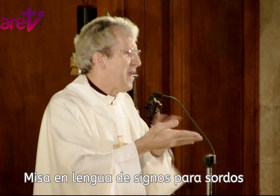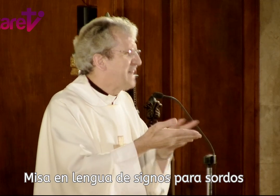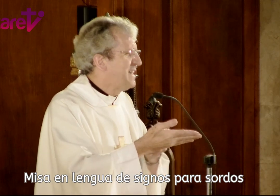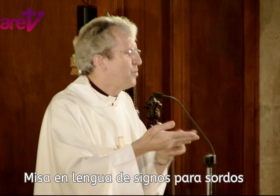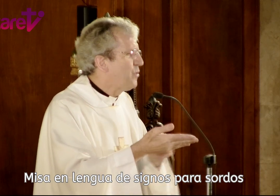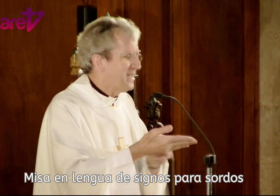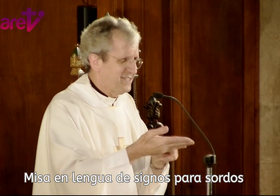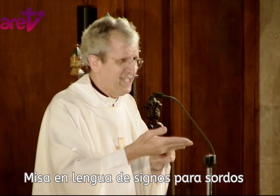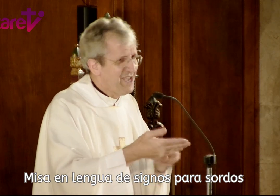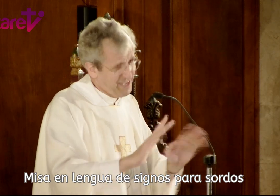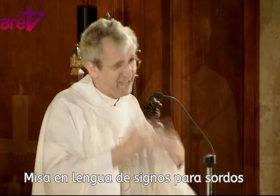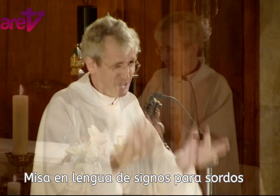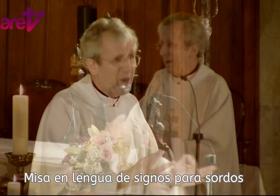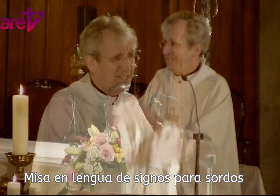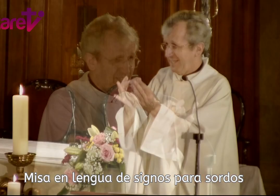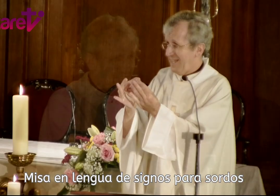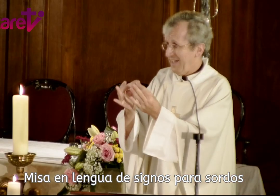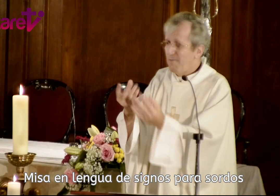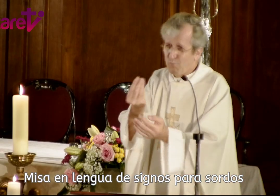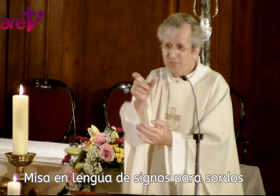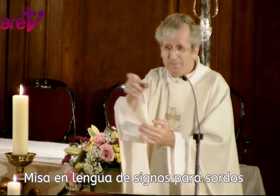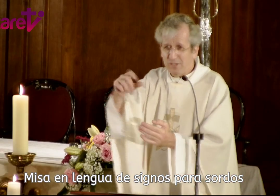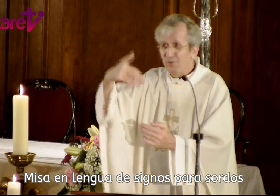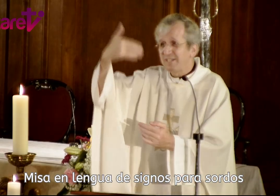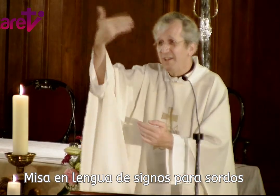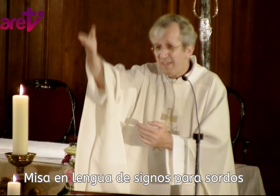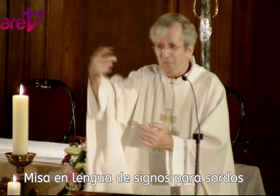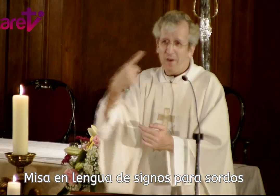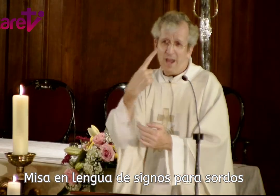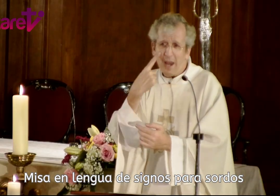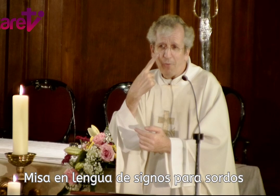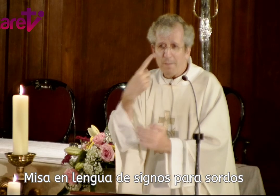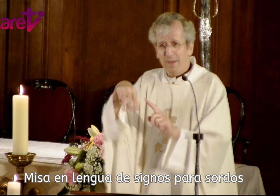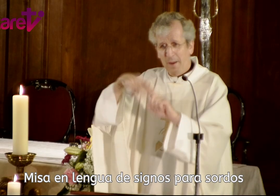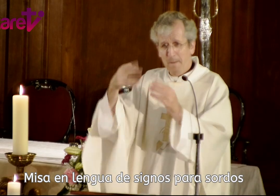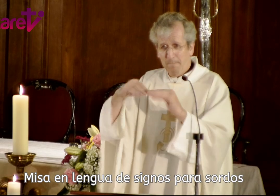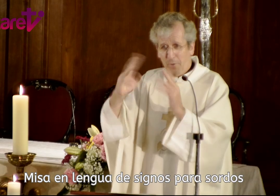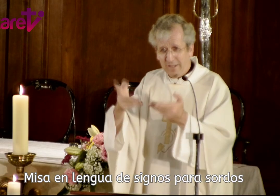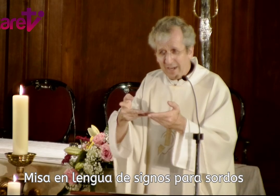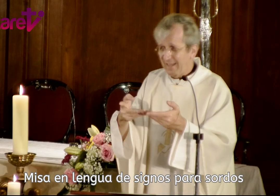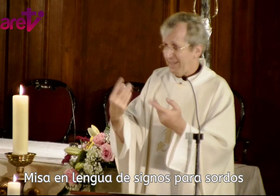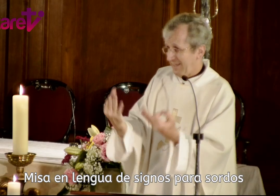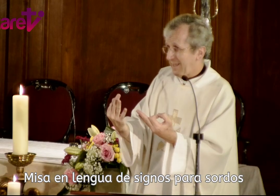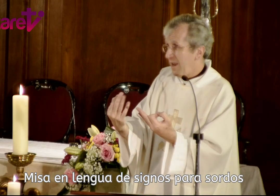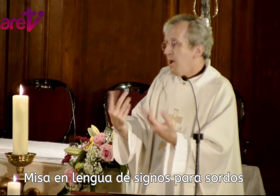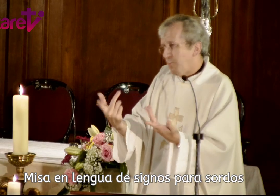las lecturas, ya que esta Eucaristía, muchas personas de fuera la pueden ver por internet y tal, pues